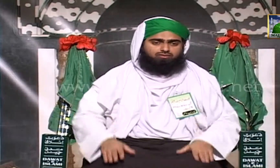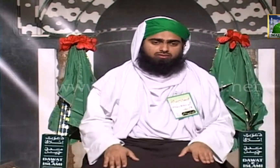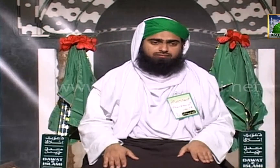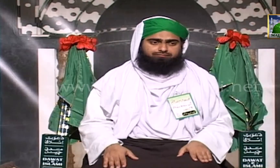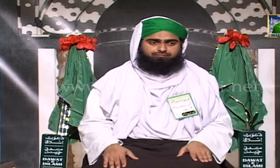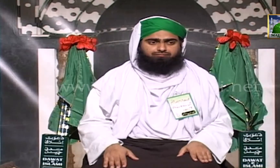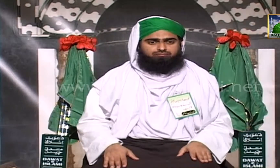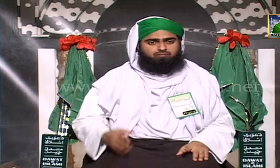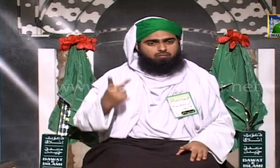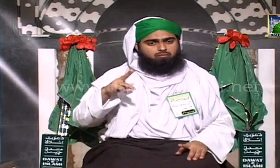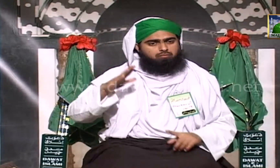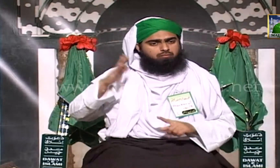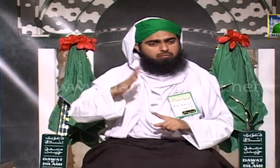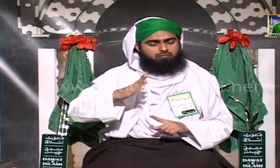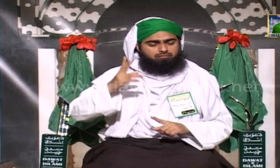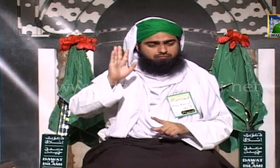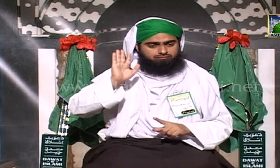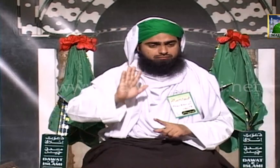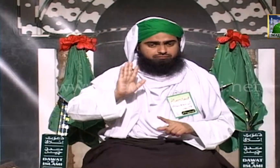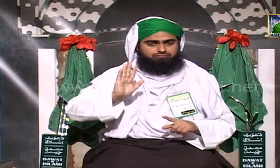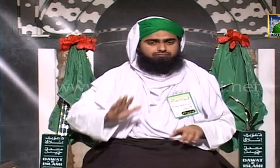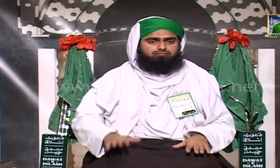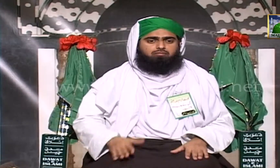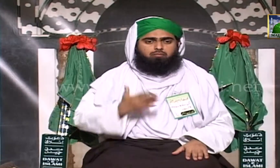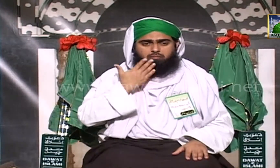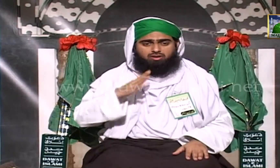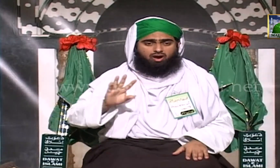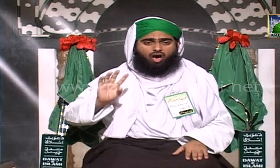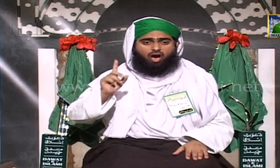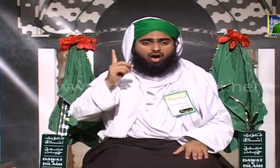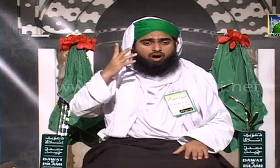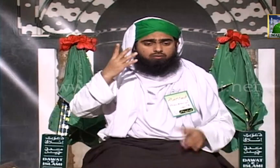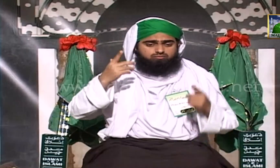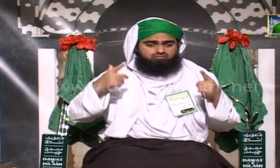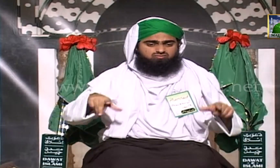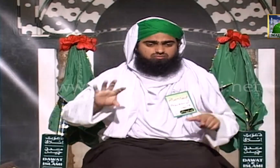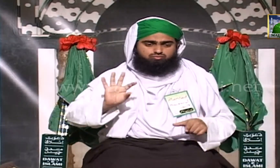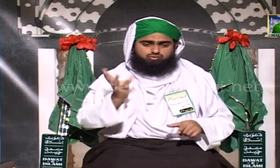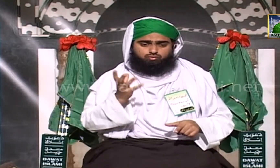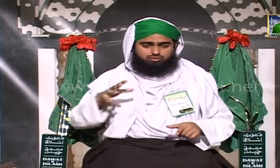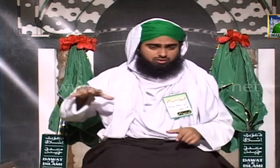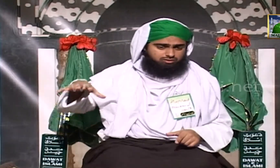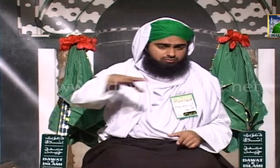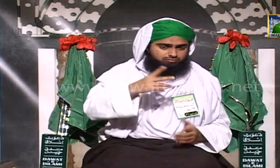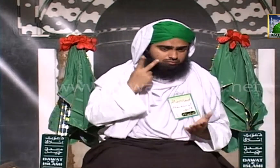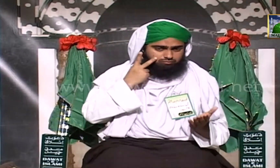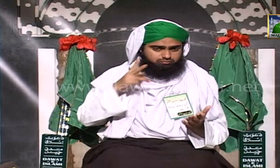بابرکت، یعنی اللہ عز و جل کے تمام شہر میری نظر میں اس طرح ہیں جیسے ہتھیلی میں رائی کا